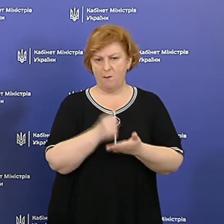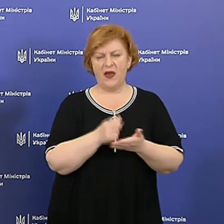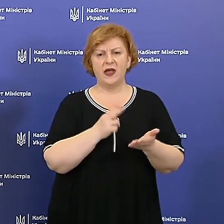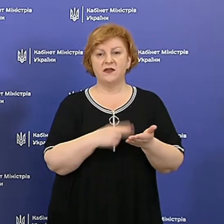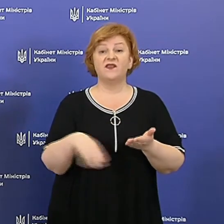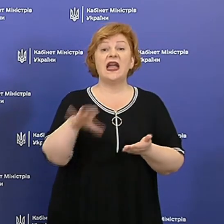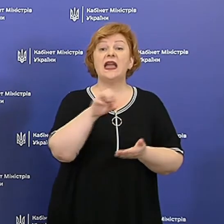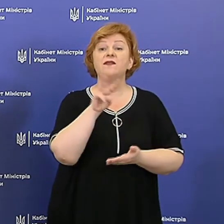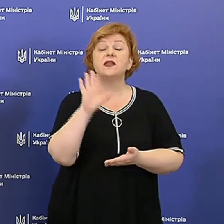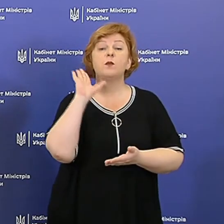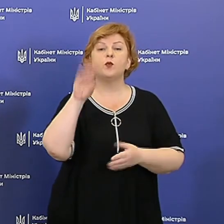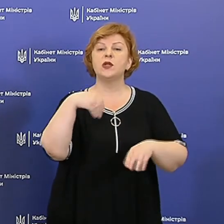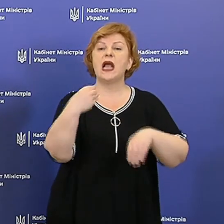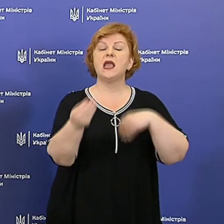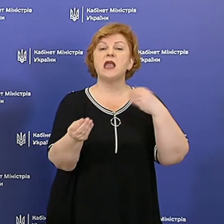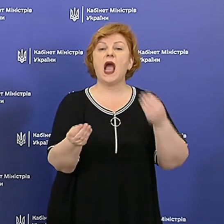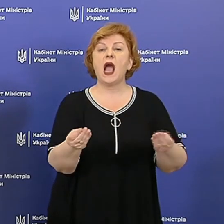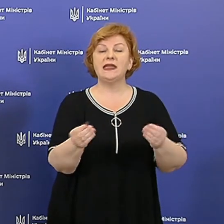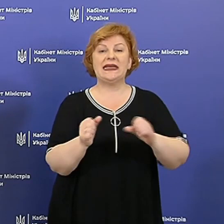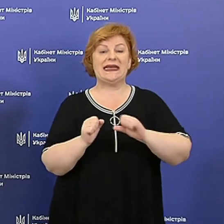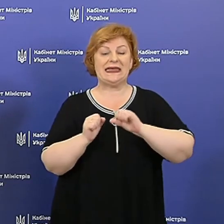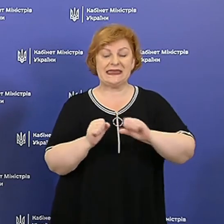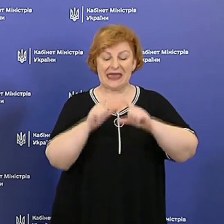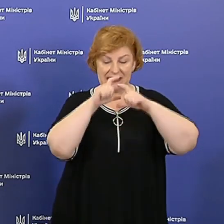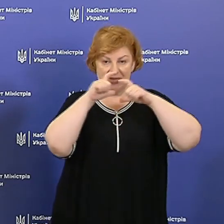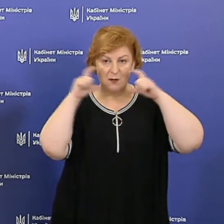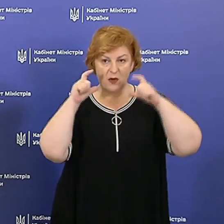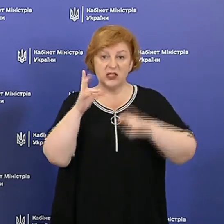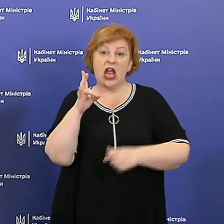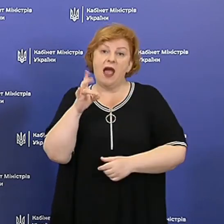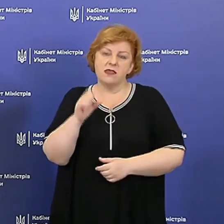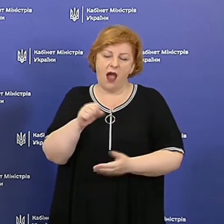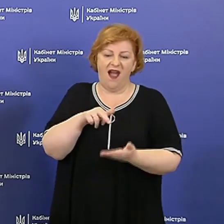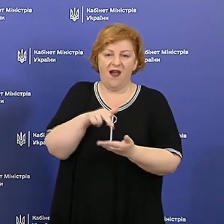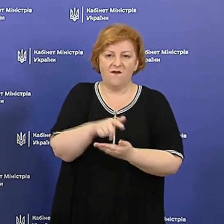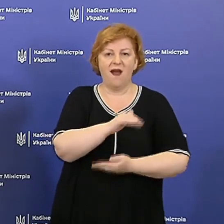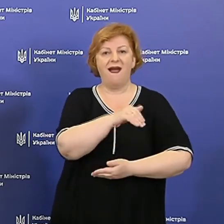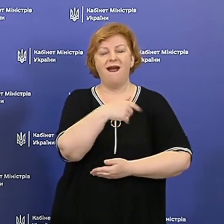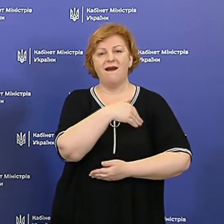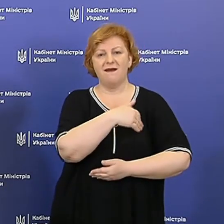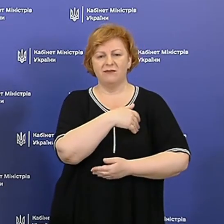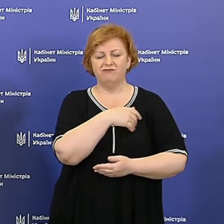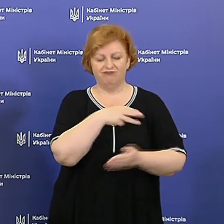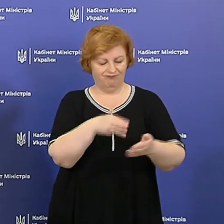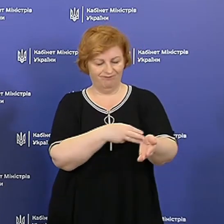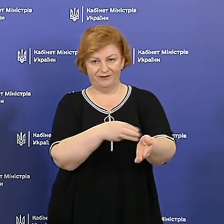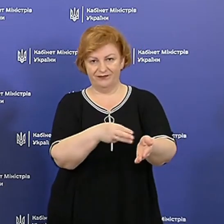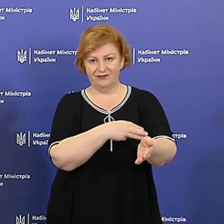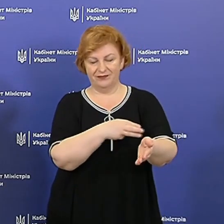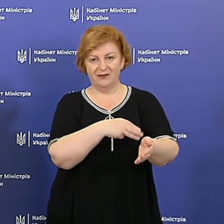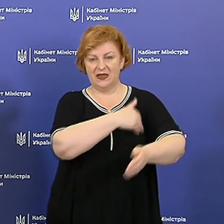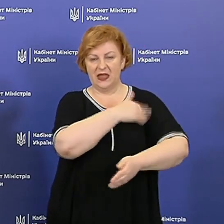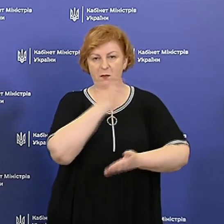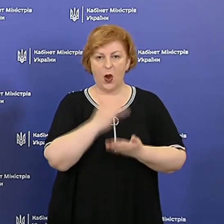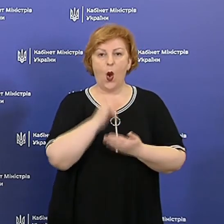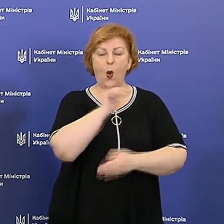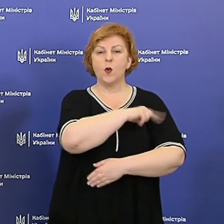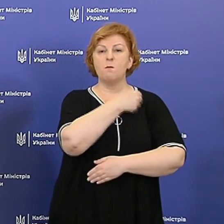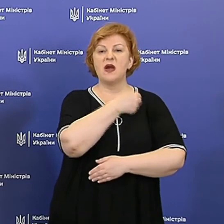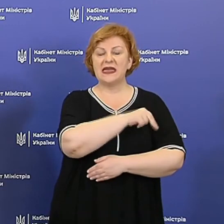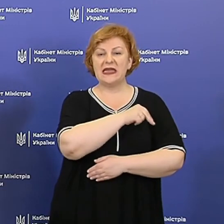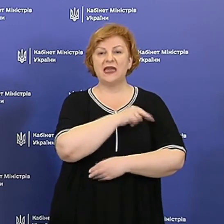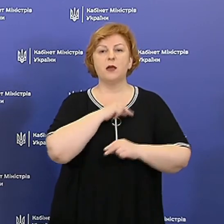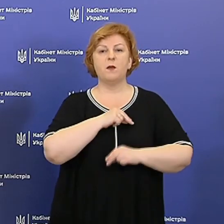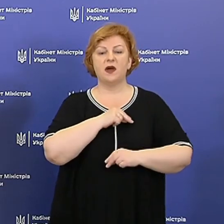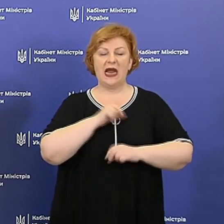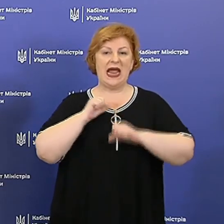Всім буде надано захисні маски на вході, термометри є, в медичних працівників захисні